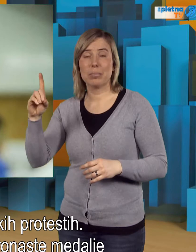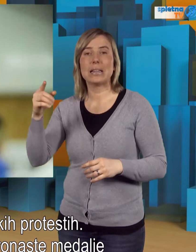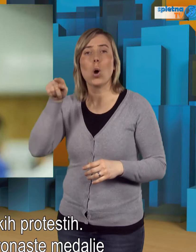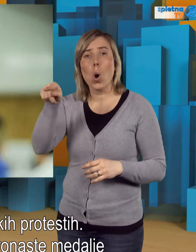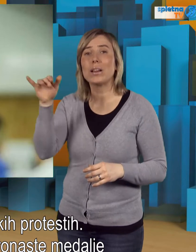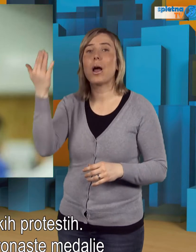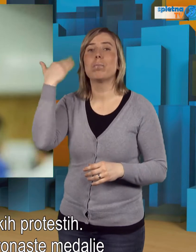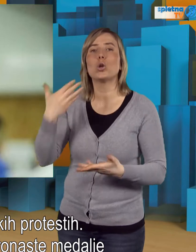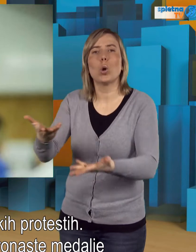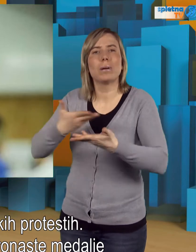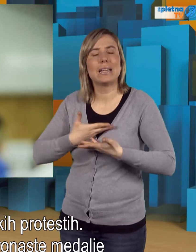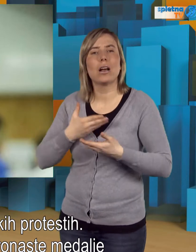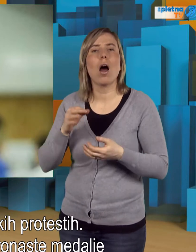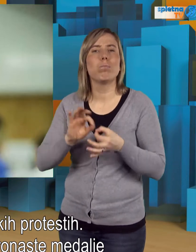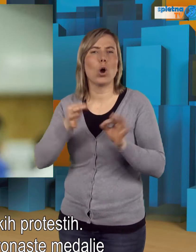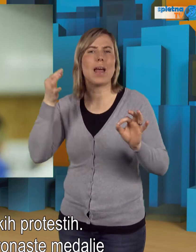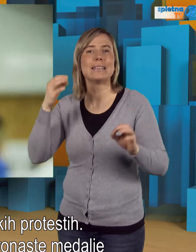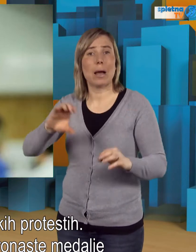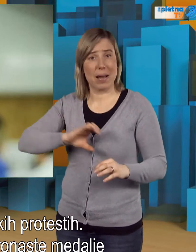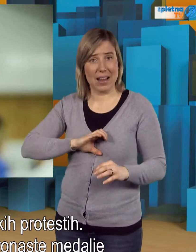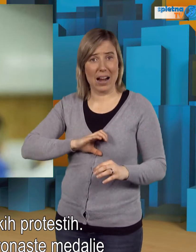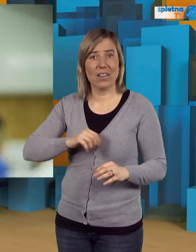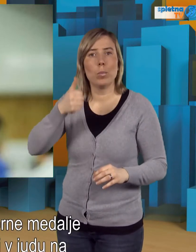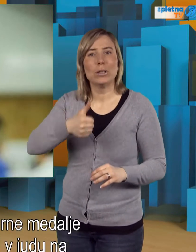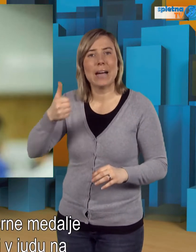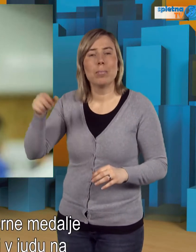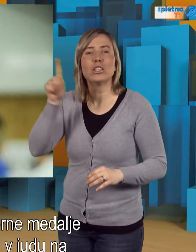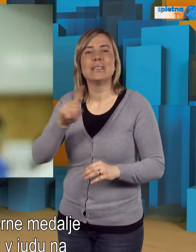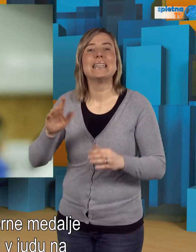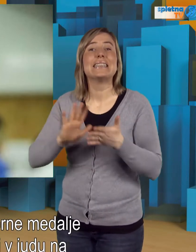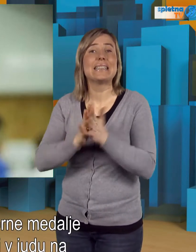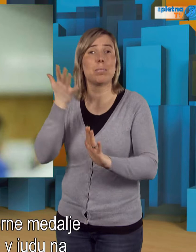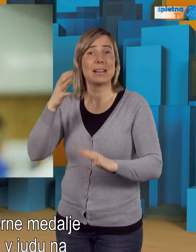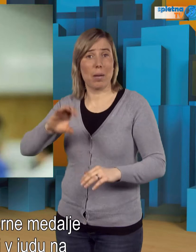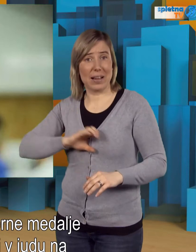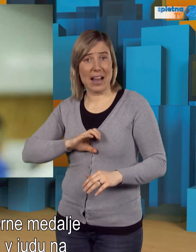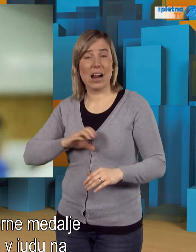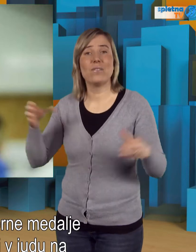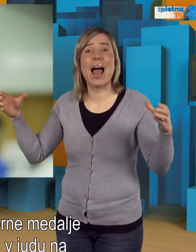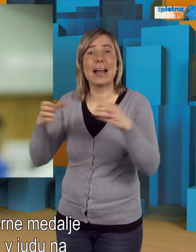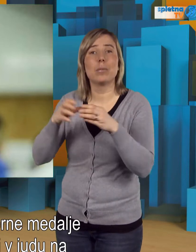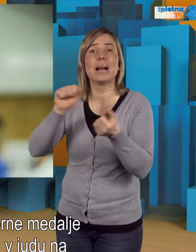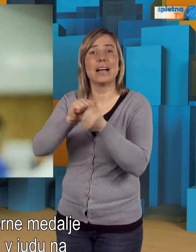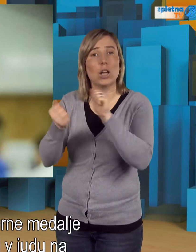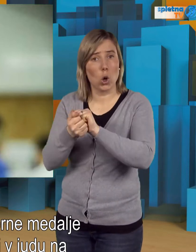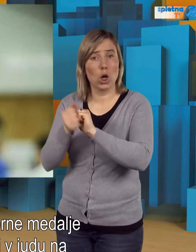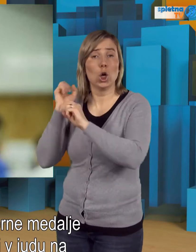Dmitrij je bil dobitnik bronaste medalje v posamični in srebrne medalje v ekipni kategoriji v judu na olimpijskih